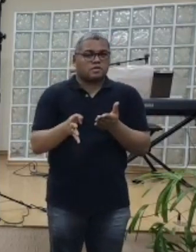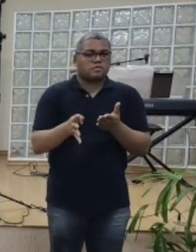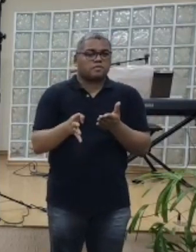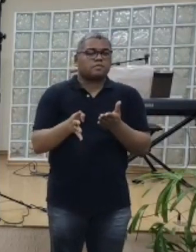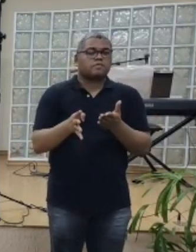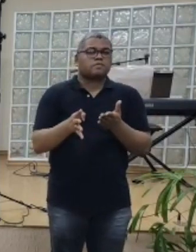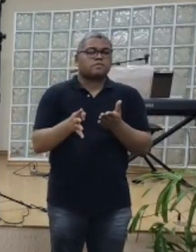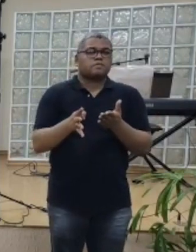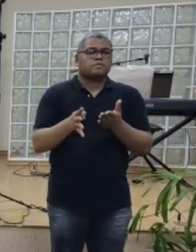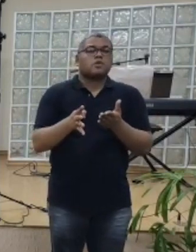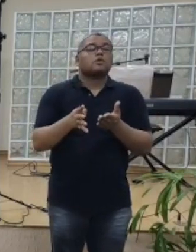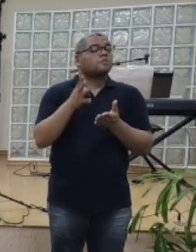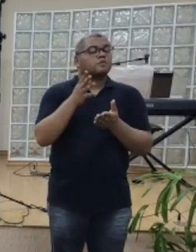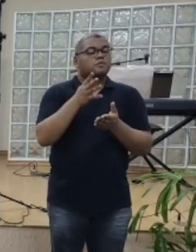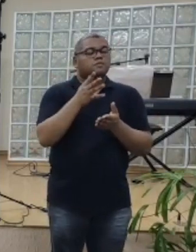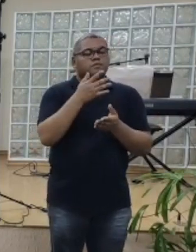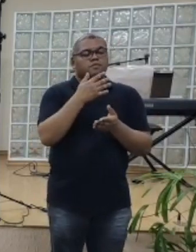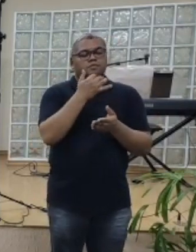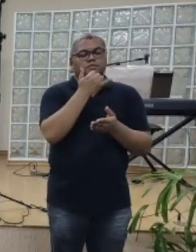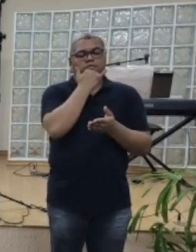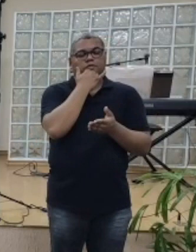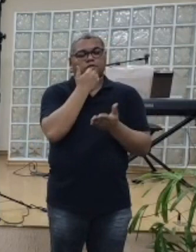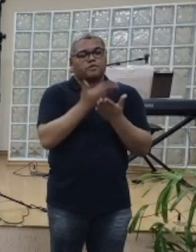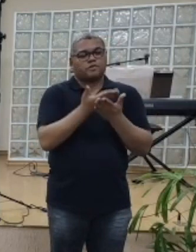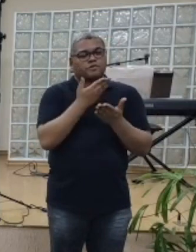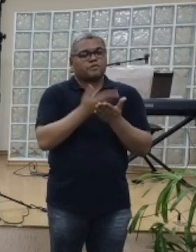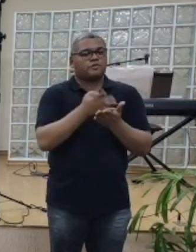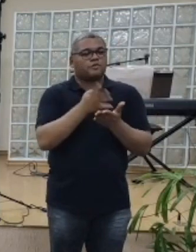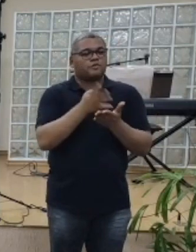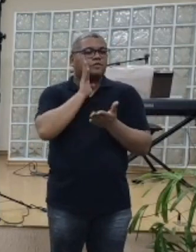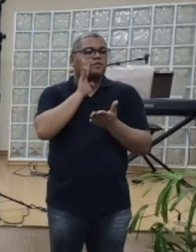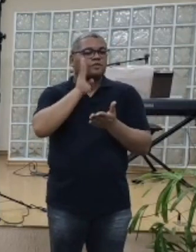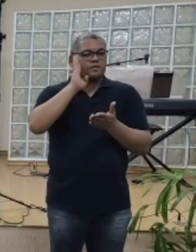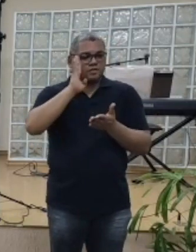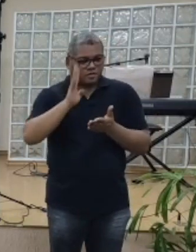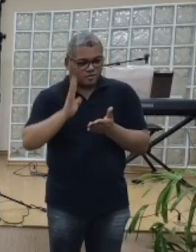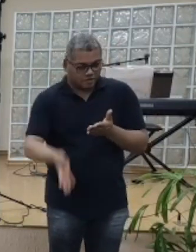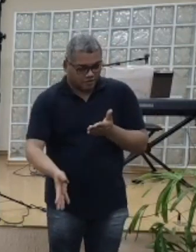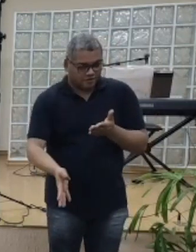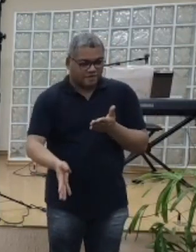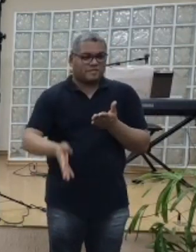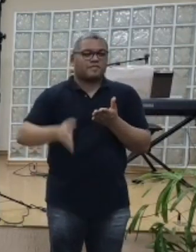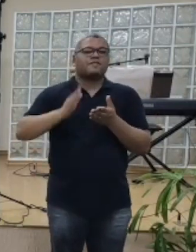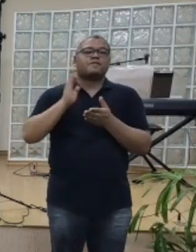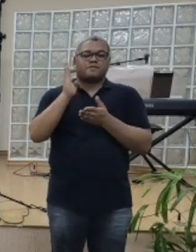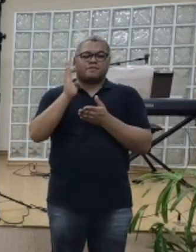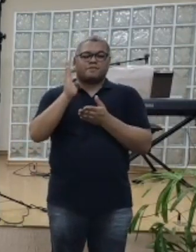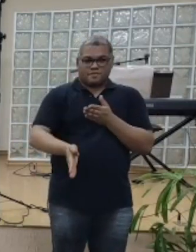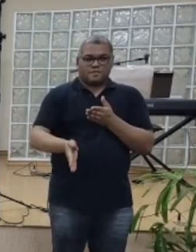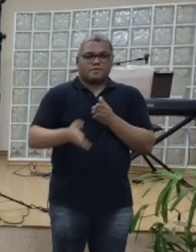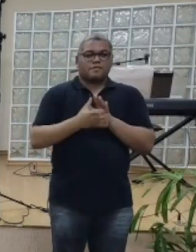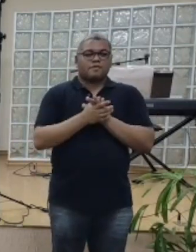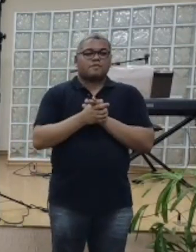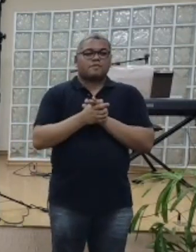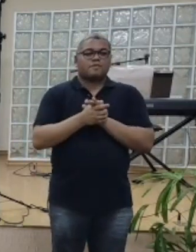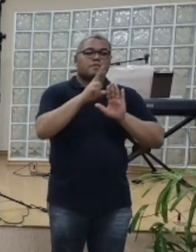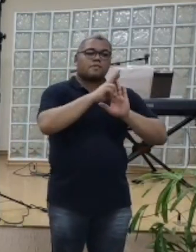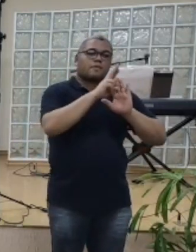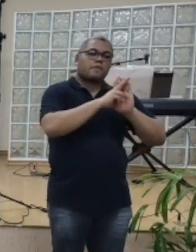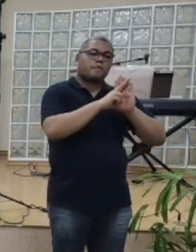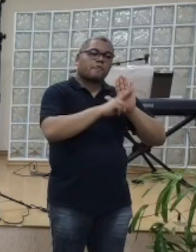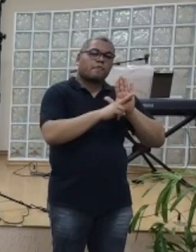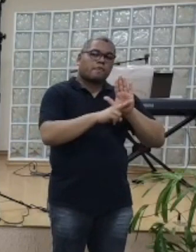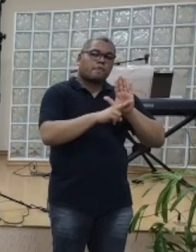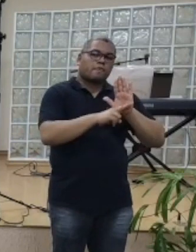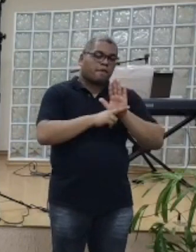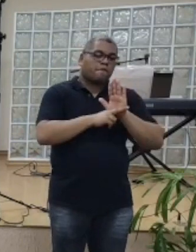Andando o tempo, e a gente se habituando a algumas coisas, nós realmente não temos regras. Você não vai no